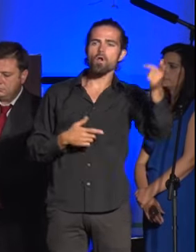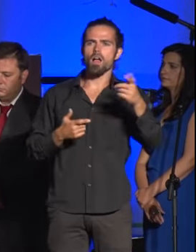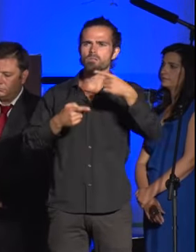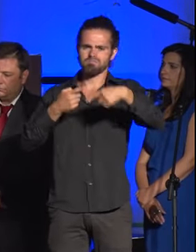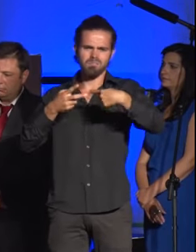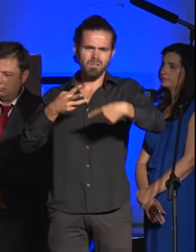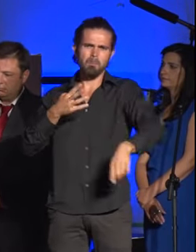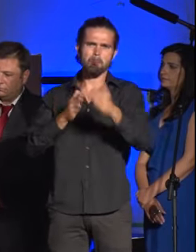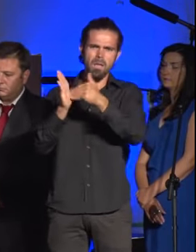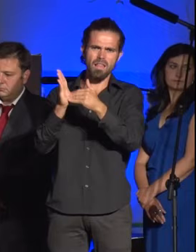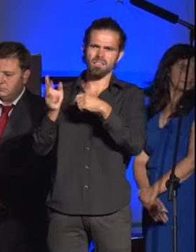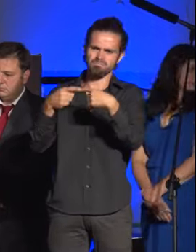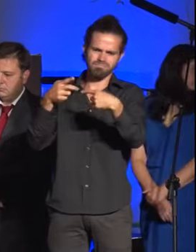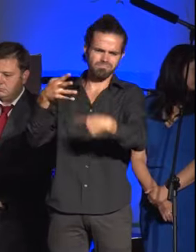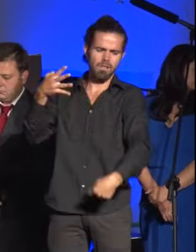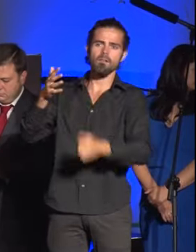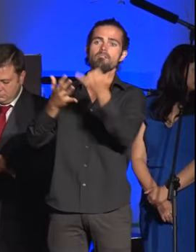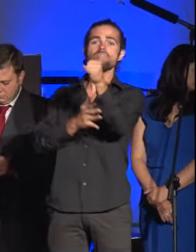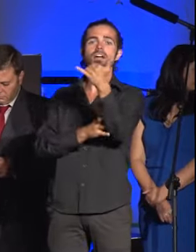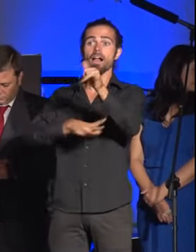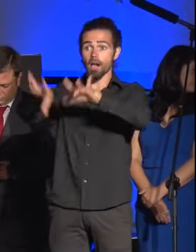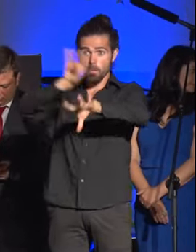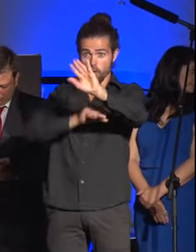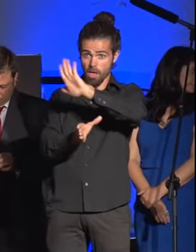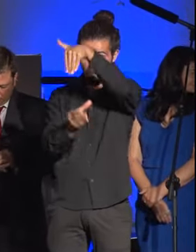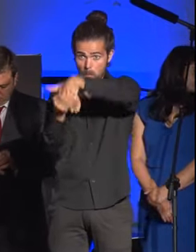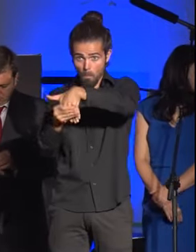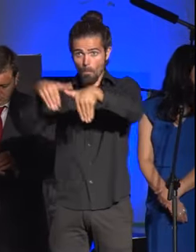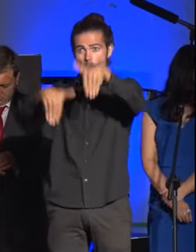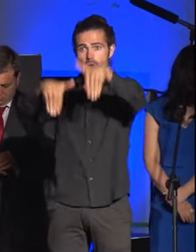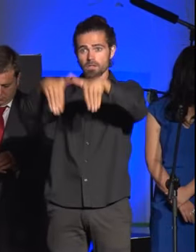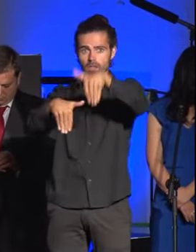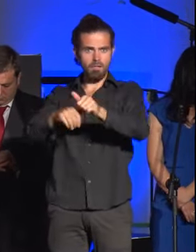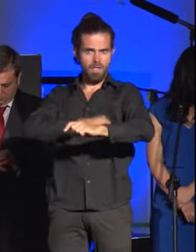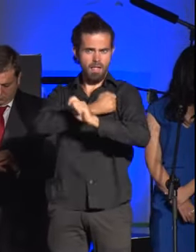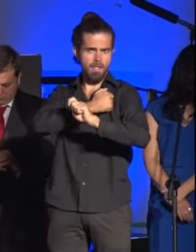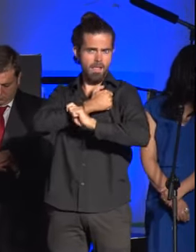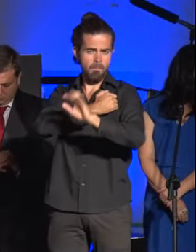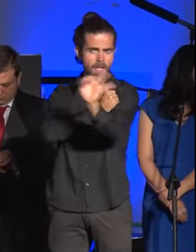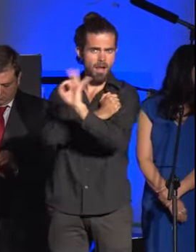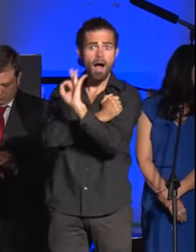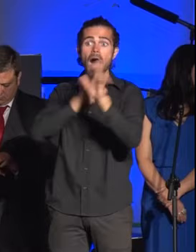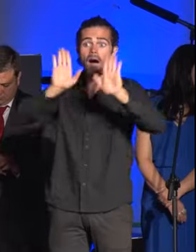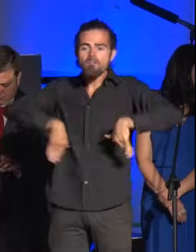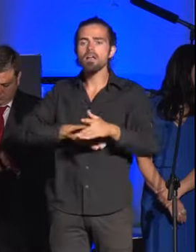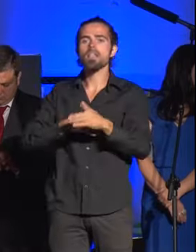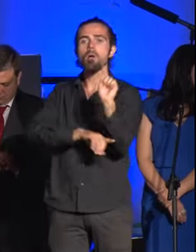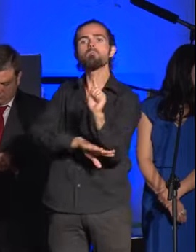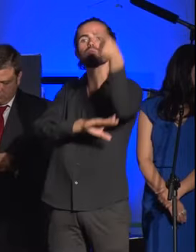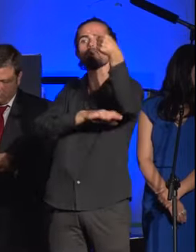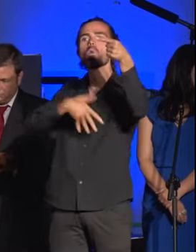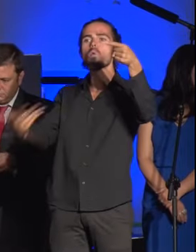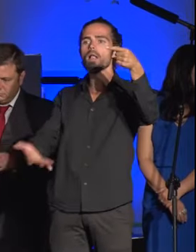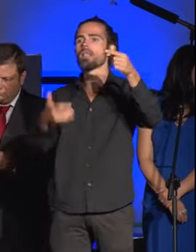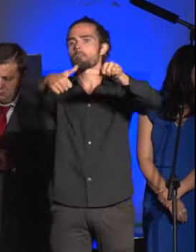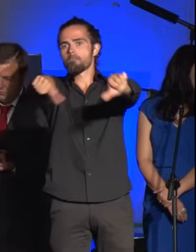de Valencia. Y sabéis, y ahí sí que no hubo ni trampa ni cartón, dijeron: la mejor feria de España, la de